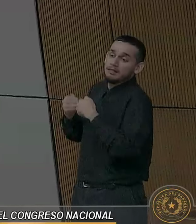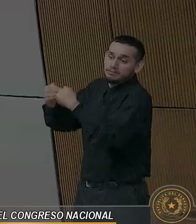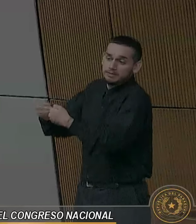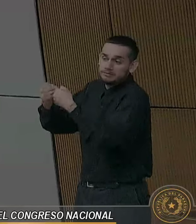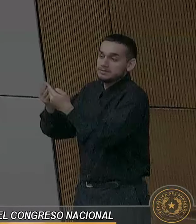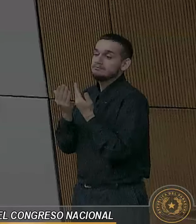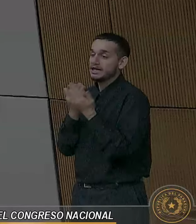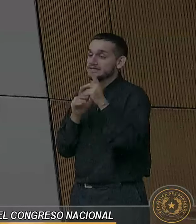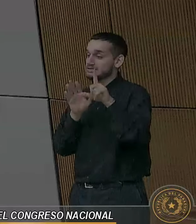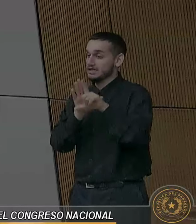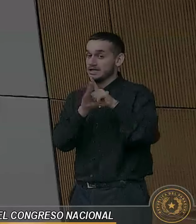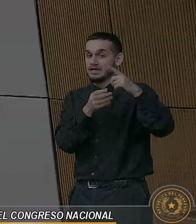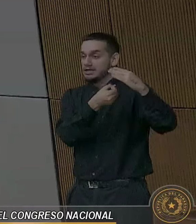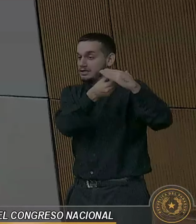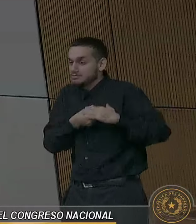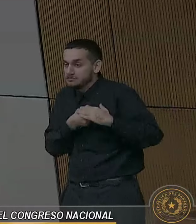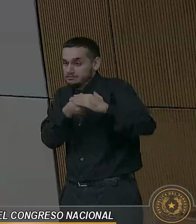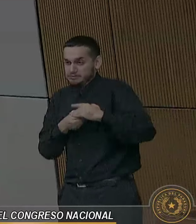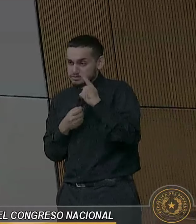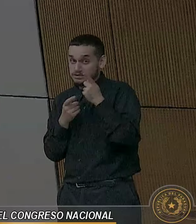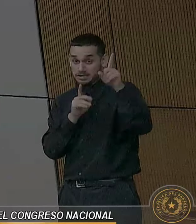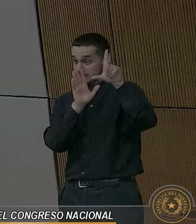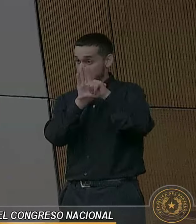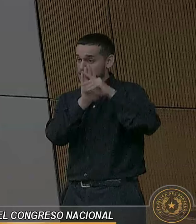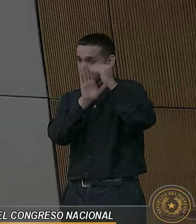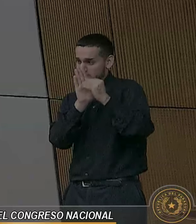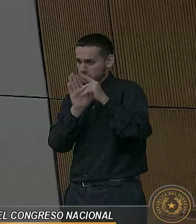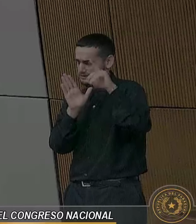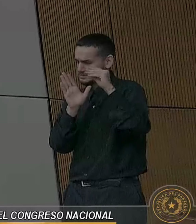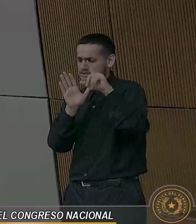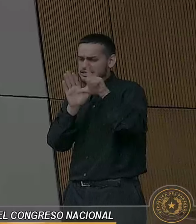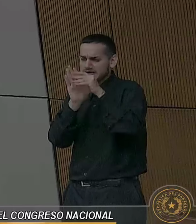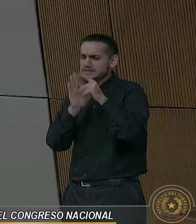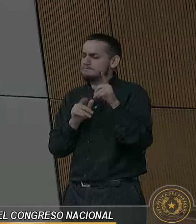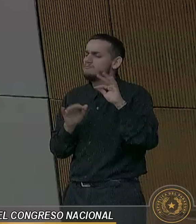sumergiendo a leyes, a leyes tal vez de una, a